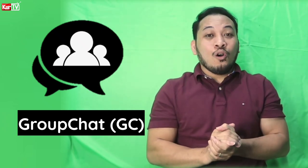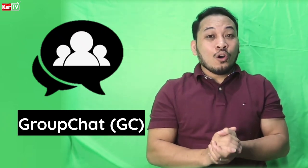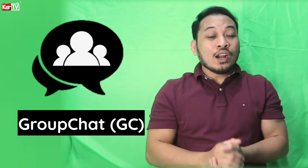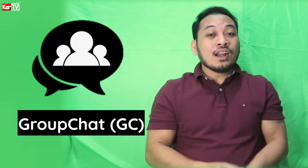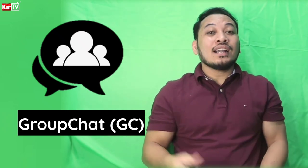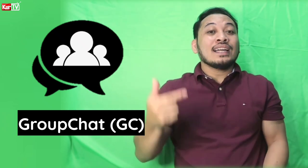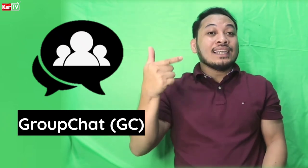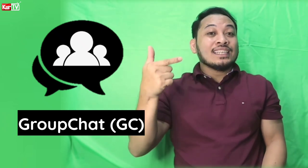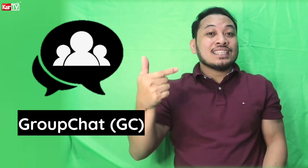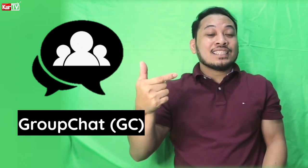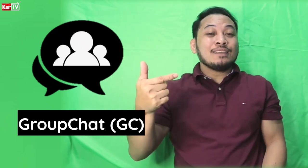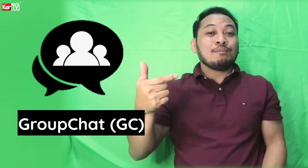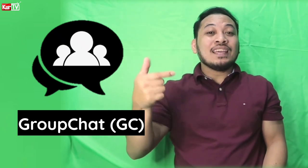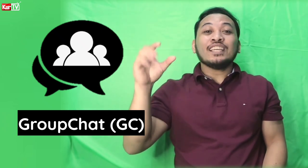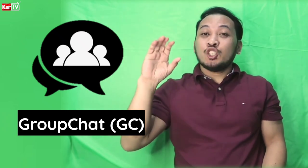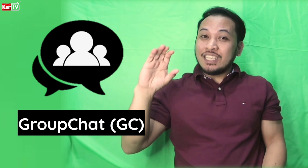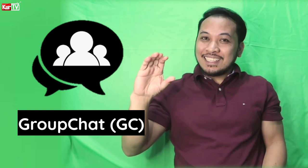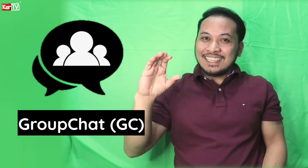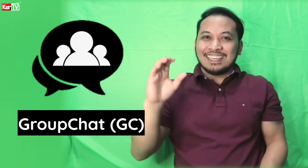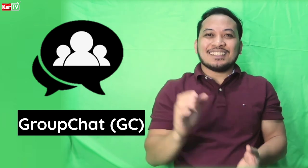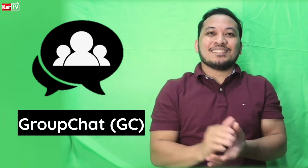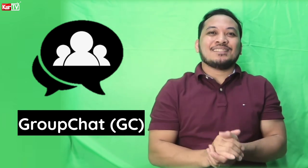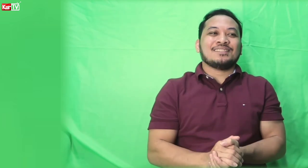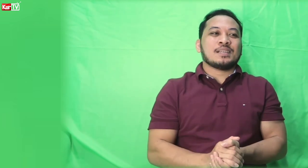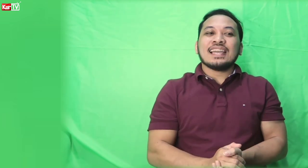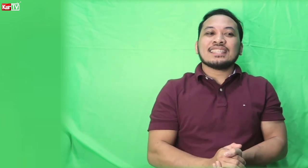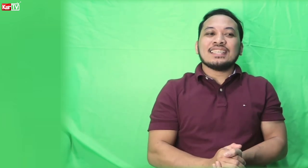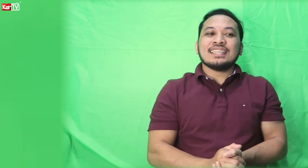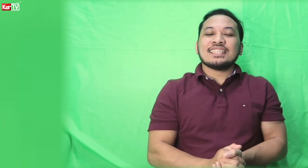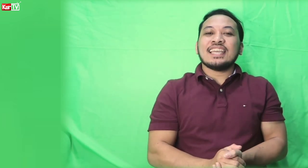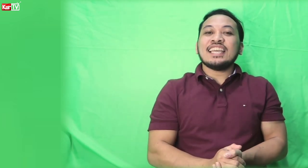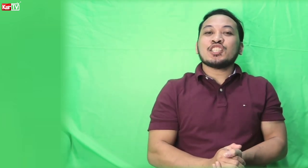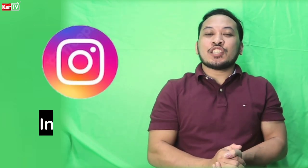Or simply GC. Next